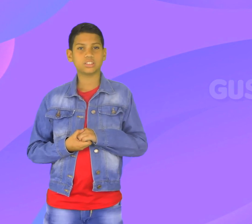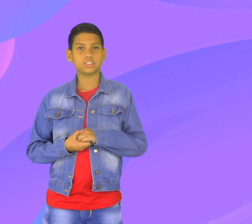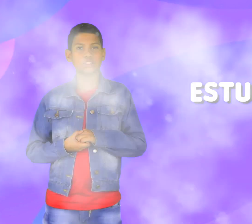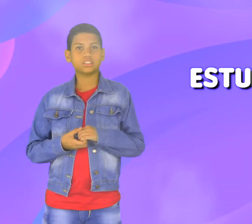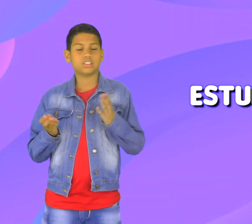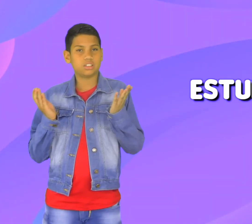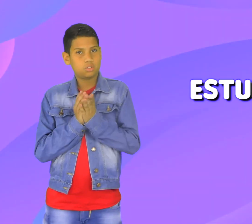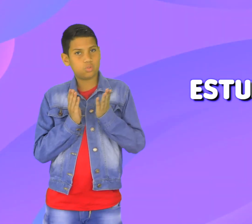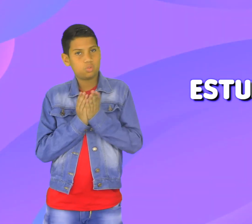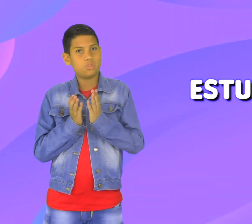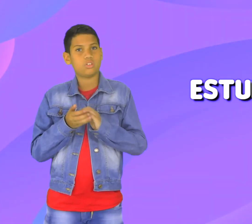Estudiar.